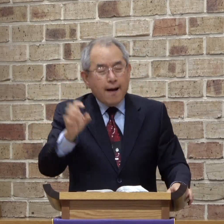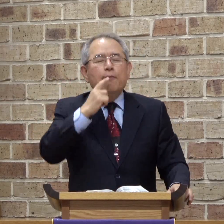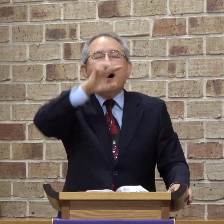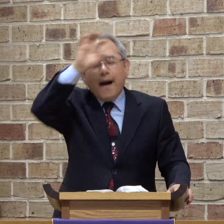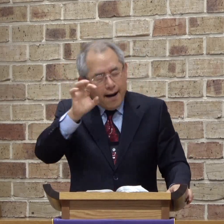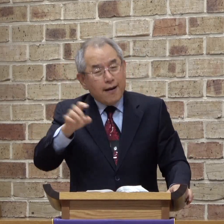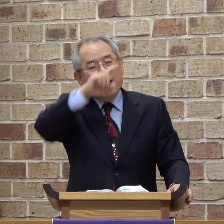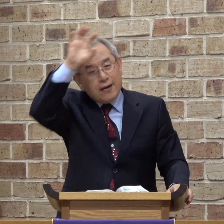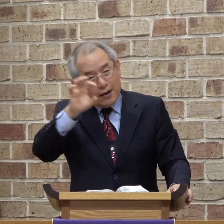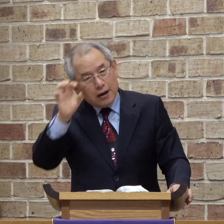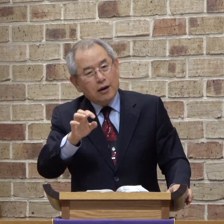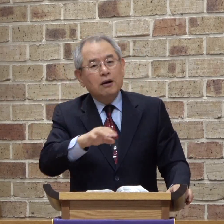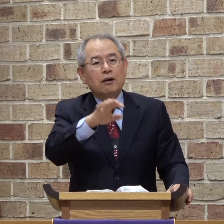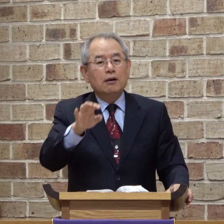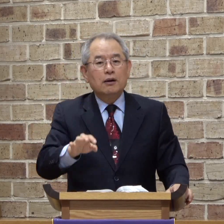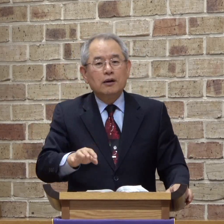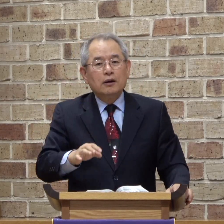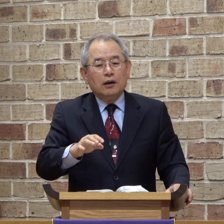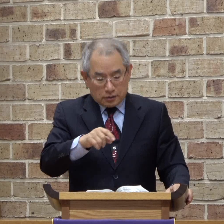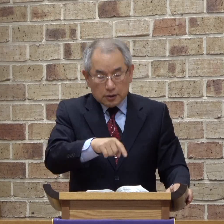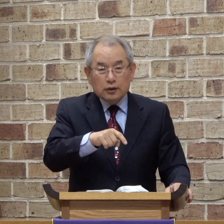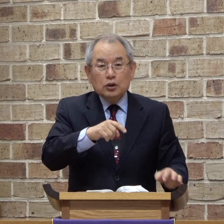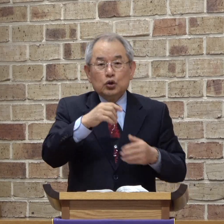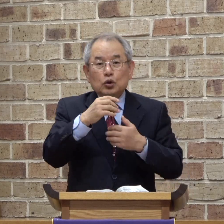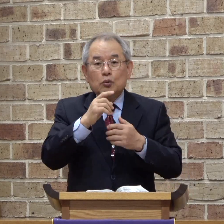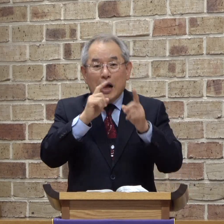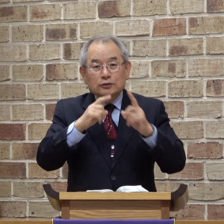그것보다 예수 믿고 천국 가셔야 합니다.